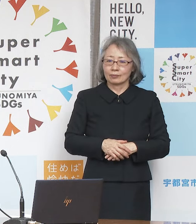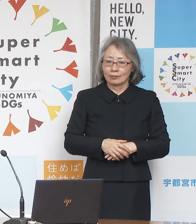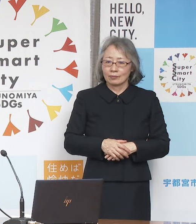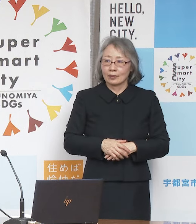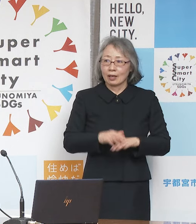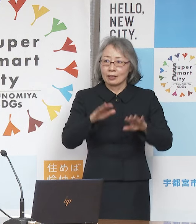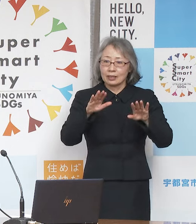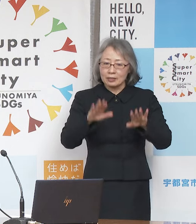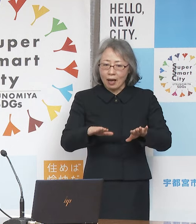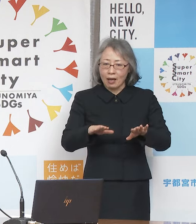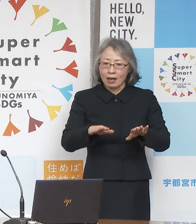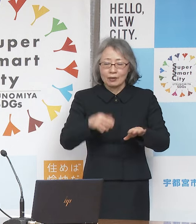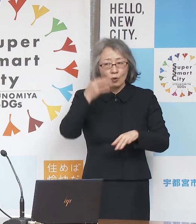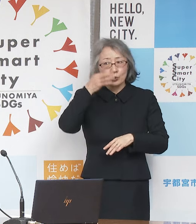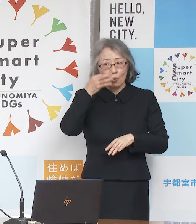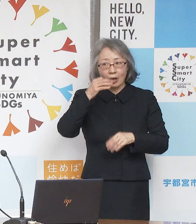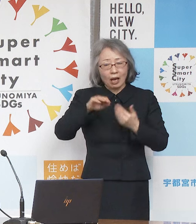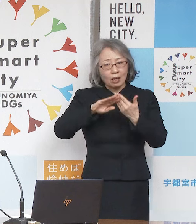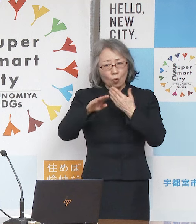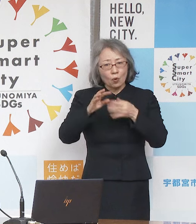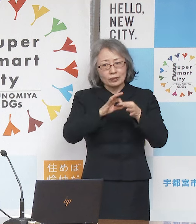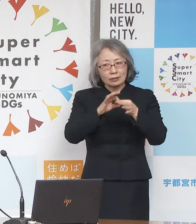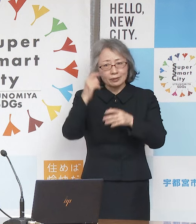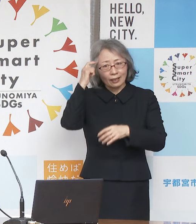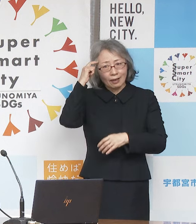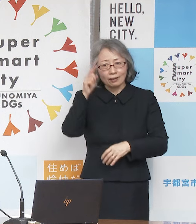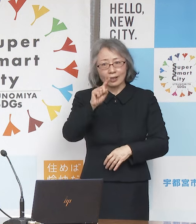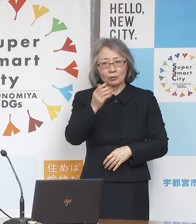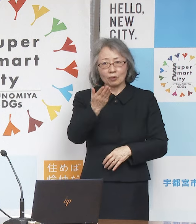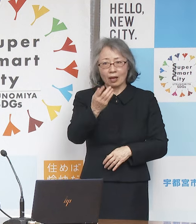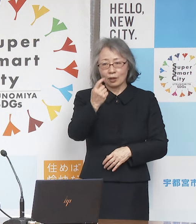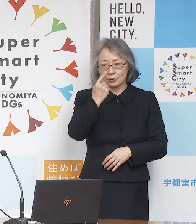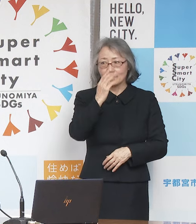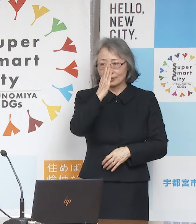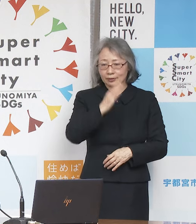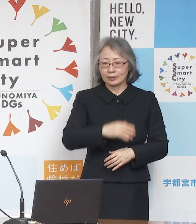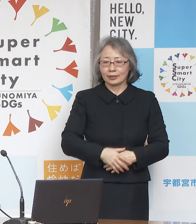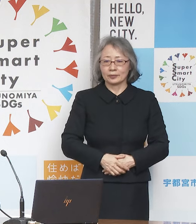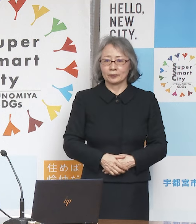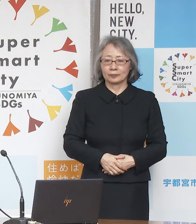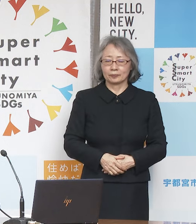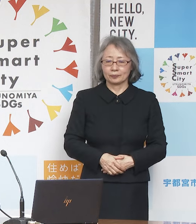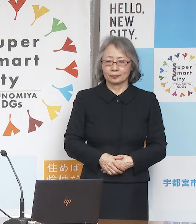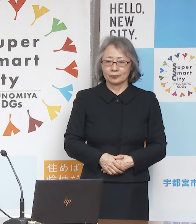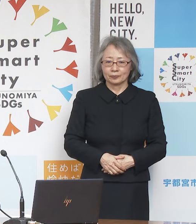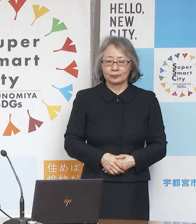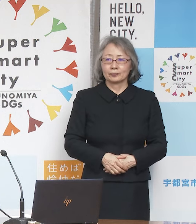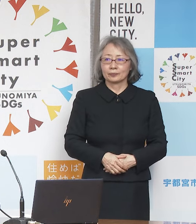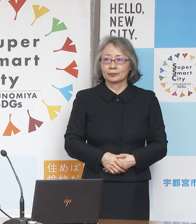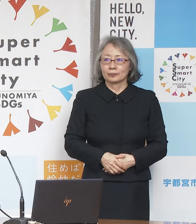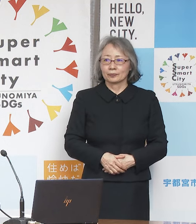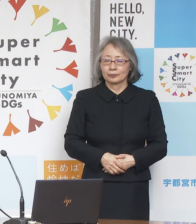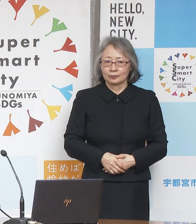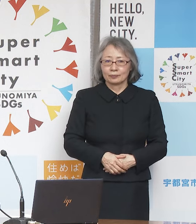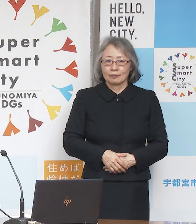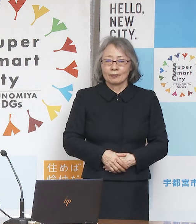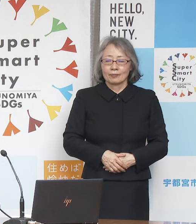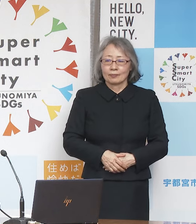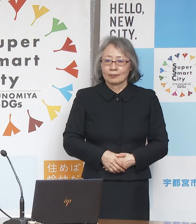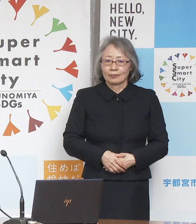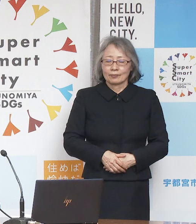現状に対する評価とま今後についてのお考えをお聞かせいただければと思いますはいまず